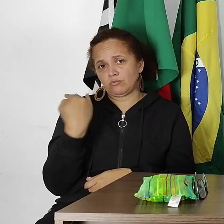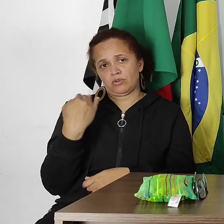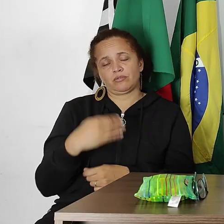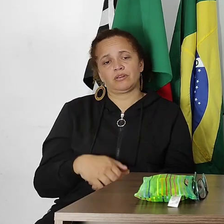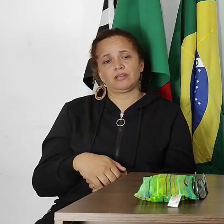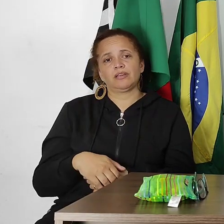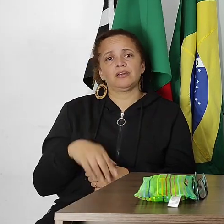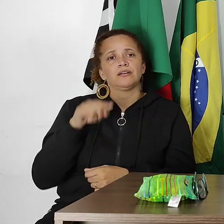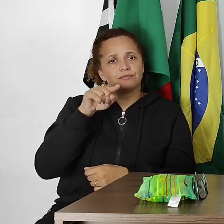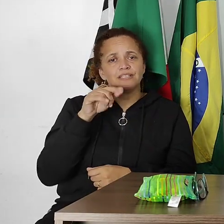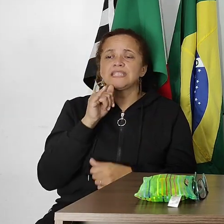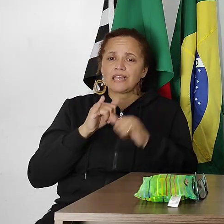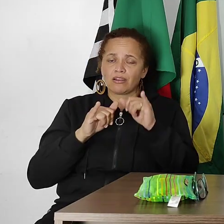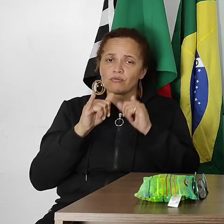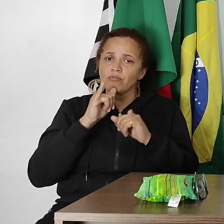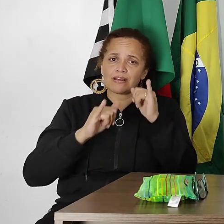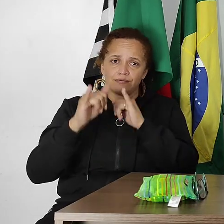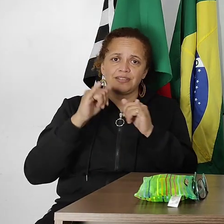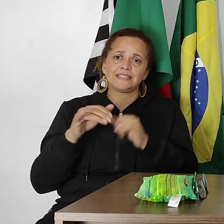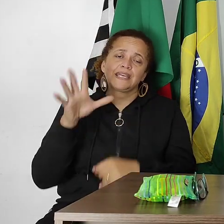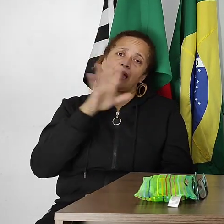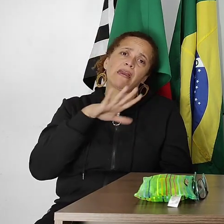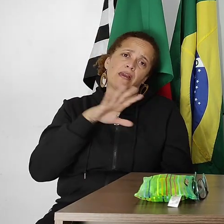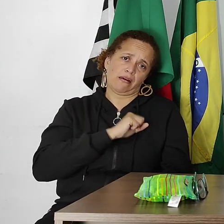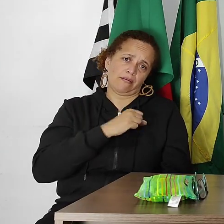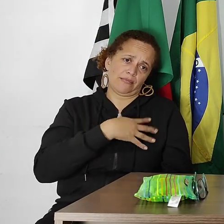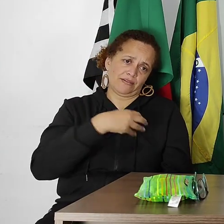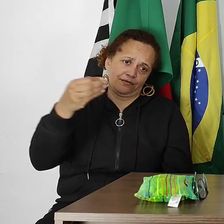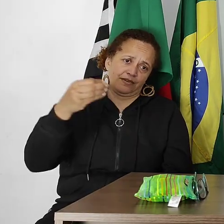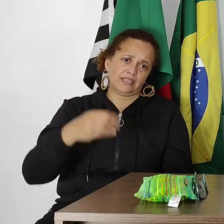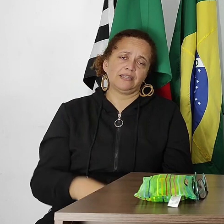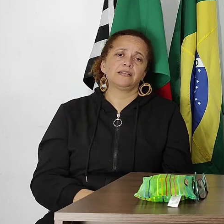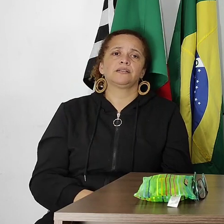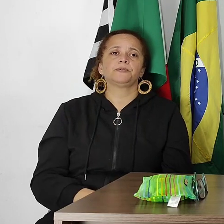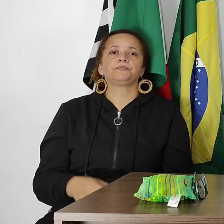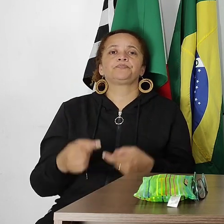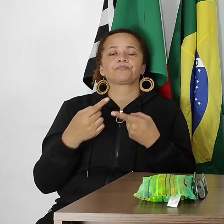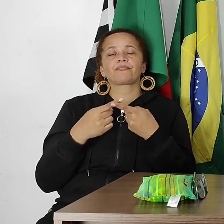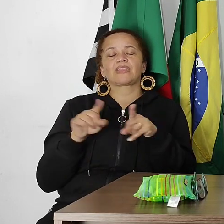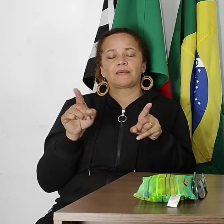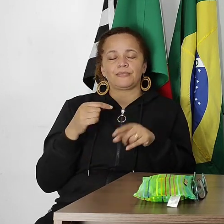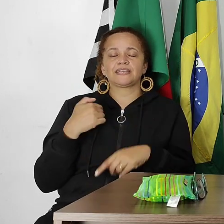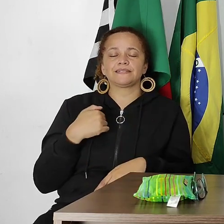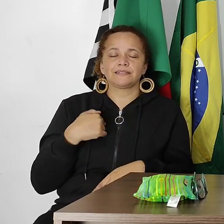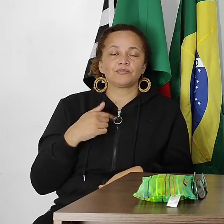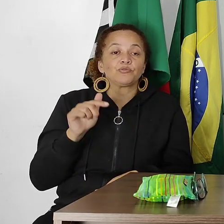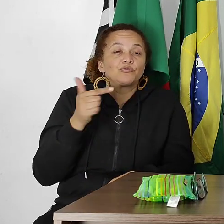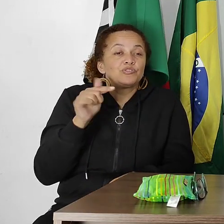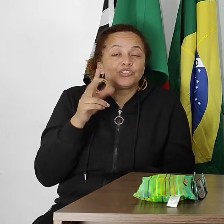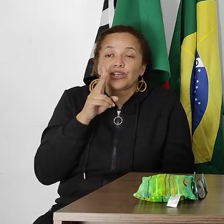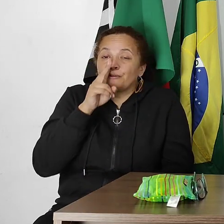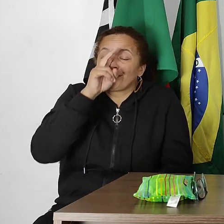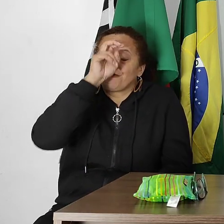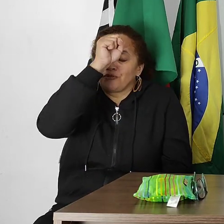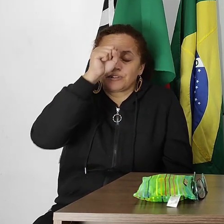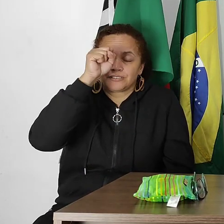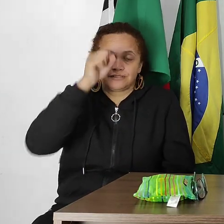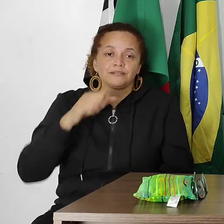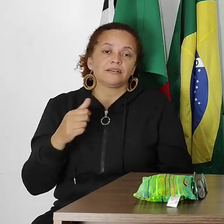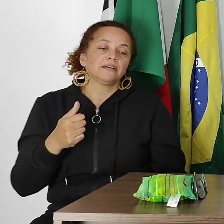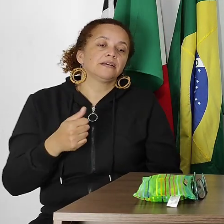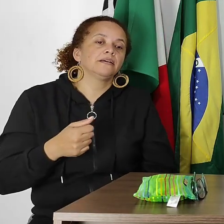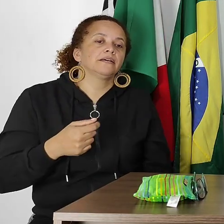você ama o seu filho? Eu falei: realmente eu amo, mas eu não tenho força mais para levantar dessa cama. Aí minha irmã falou assim: não, vai